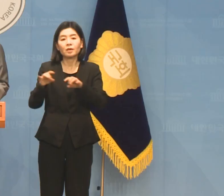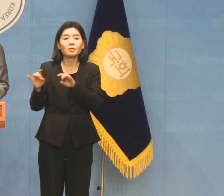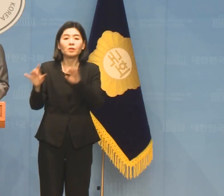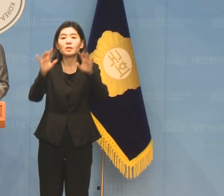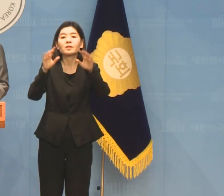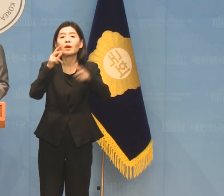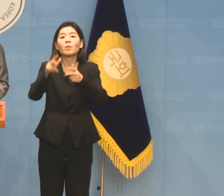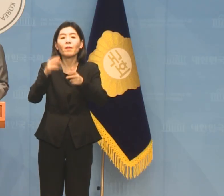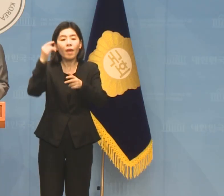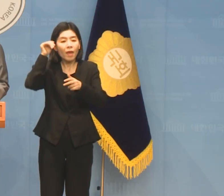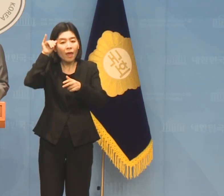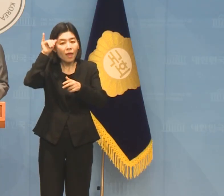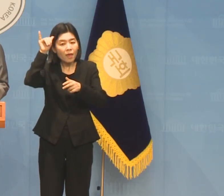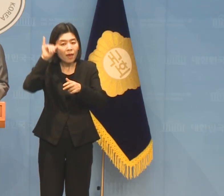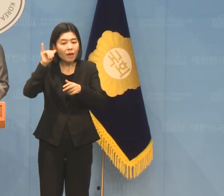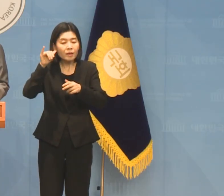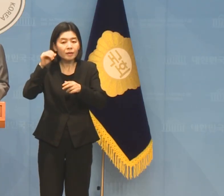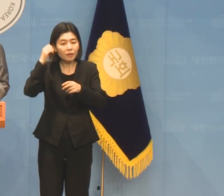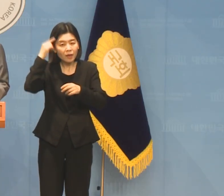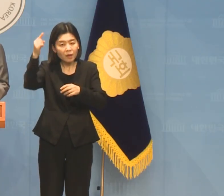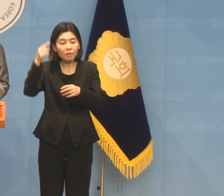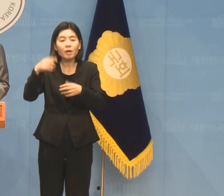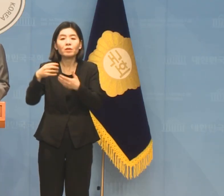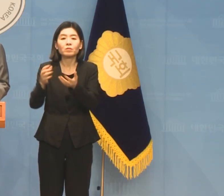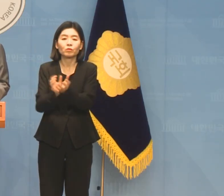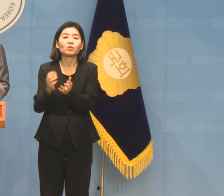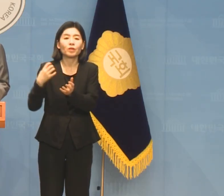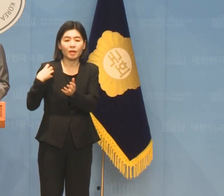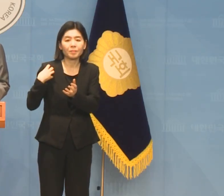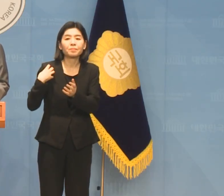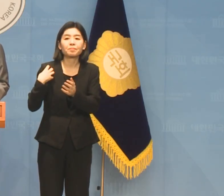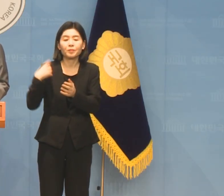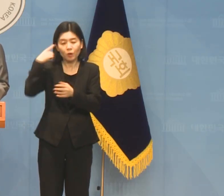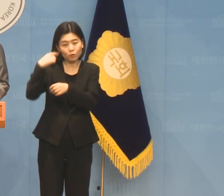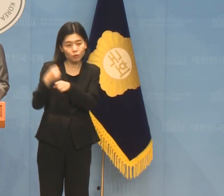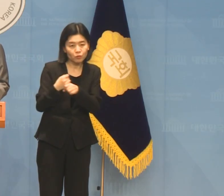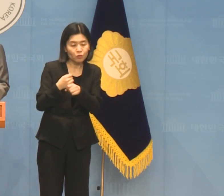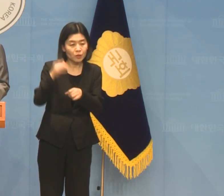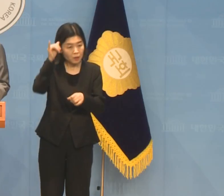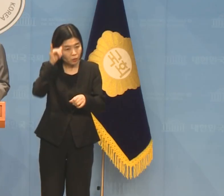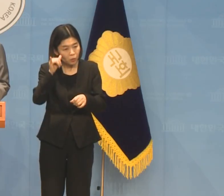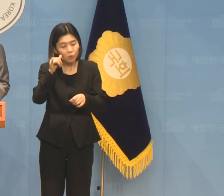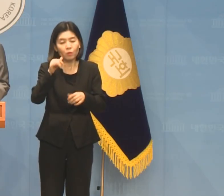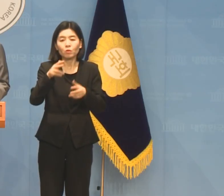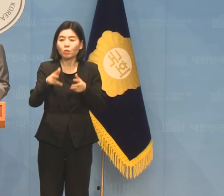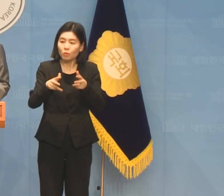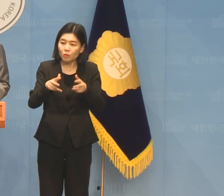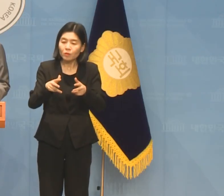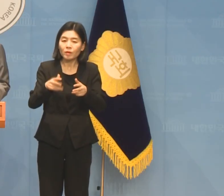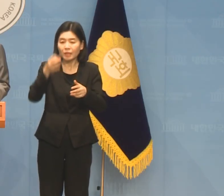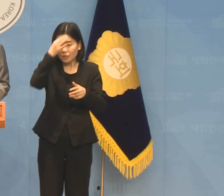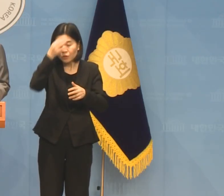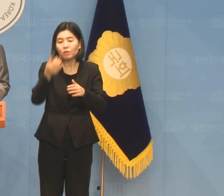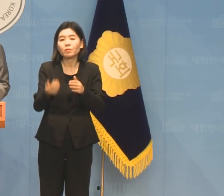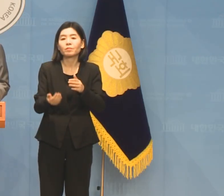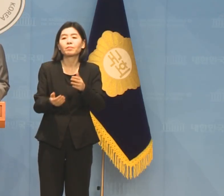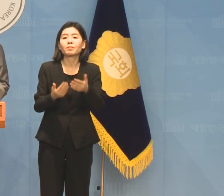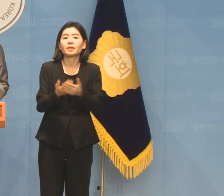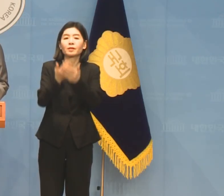AI 개발그룹 책임연구원으로서 인공지능 및 로봇기술 발전에 앞장서시는